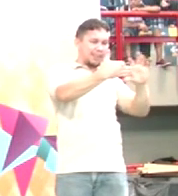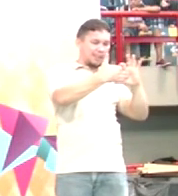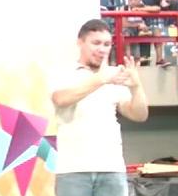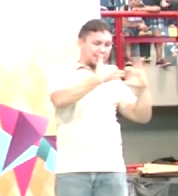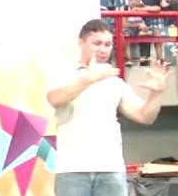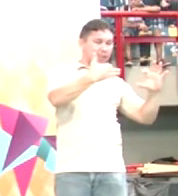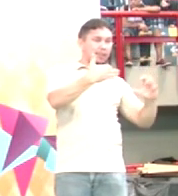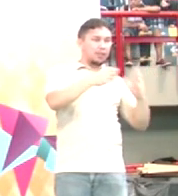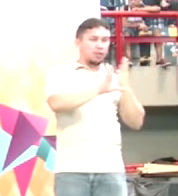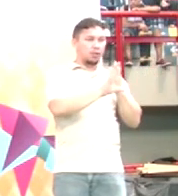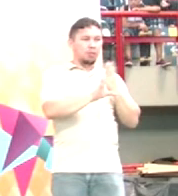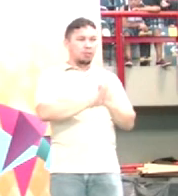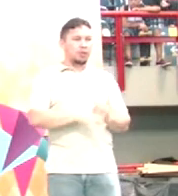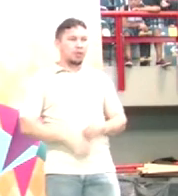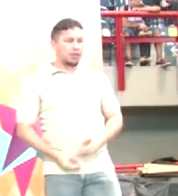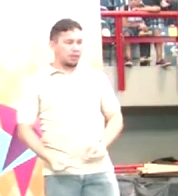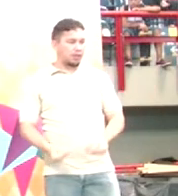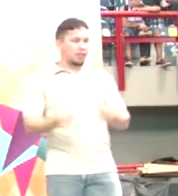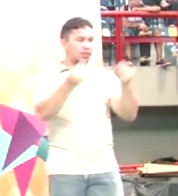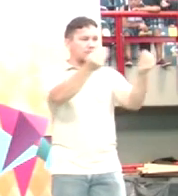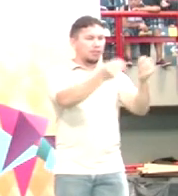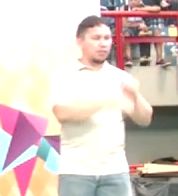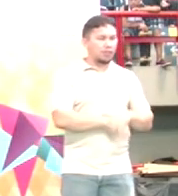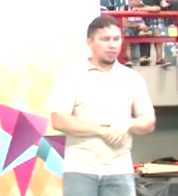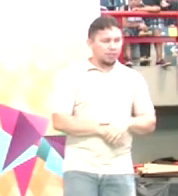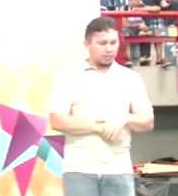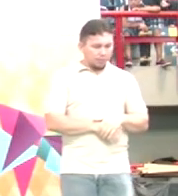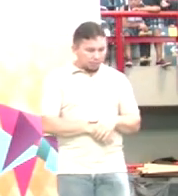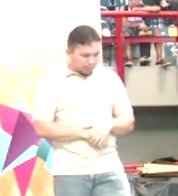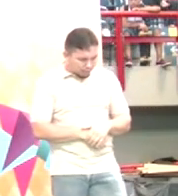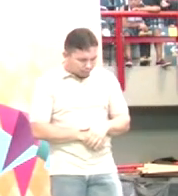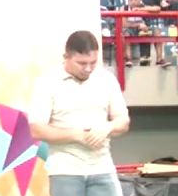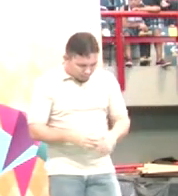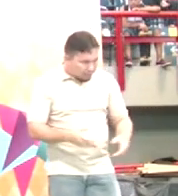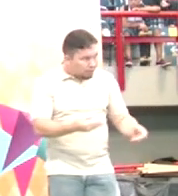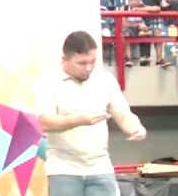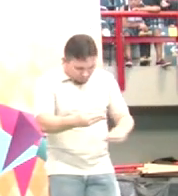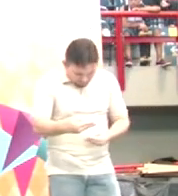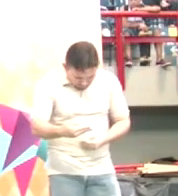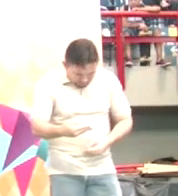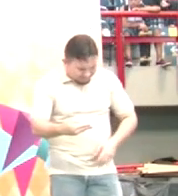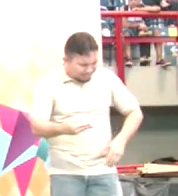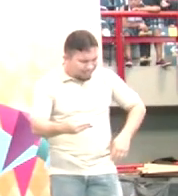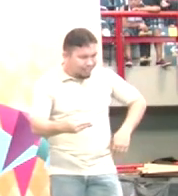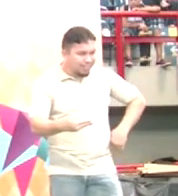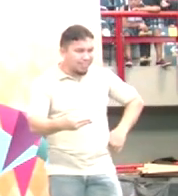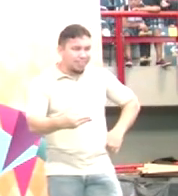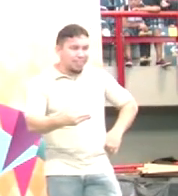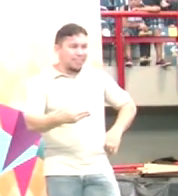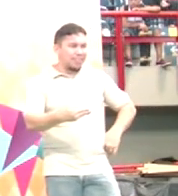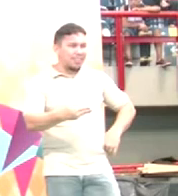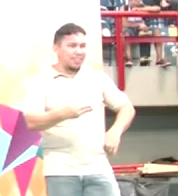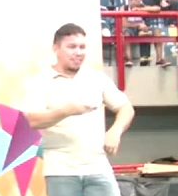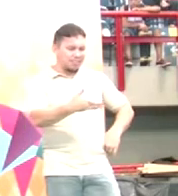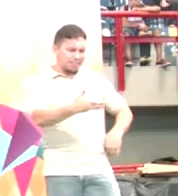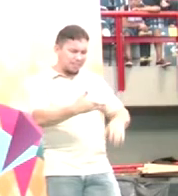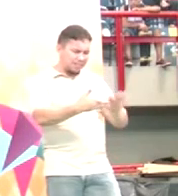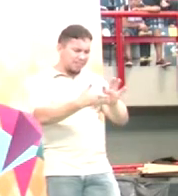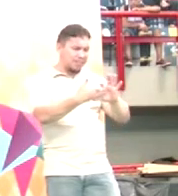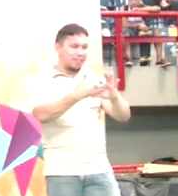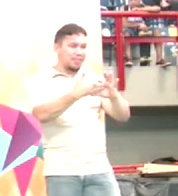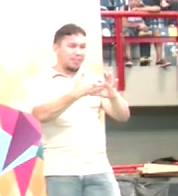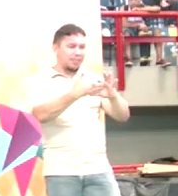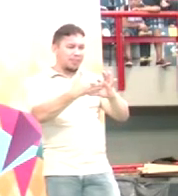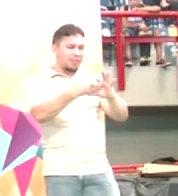devolvendo, os alunos estão fazendo um parágrafo errado. Estão pecando, porque fazem quase 100